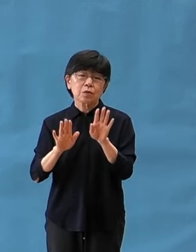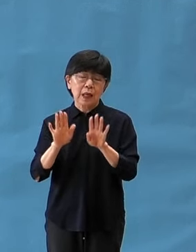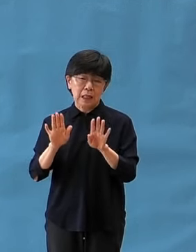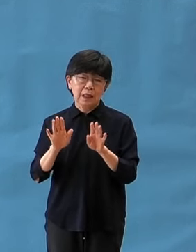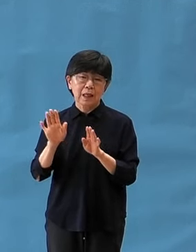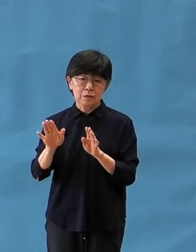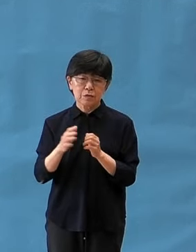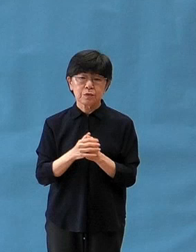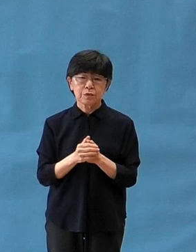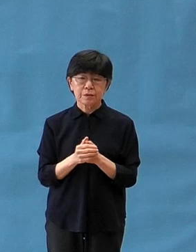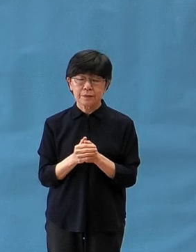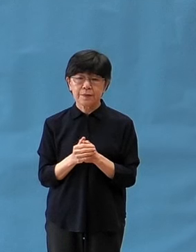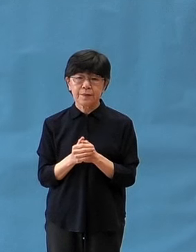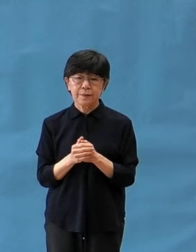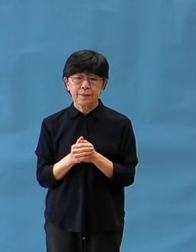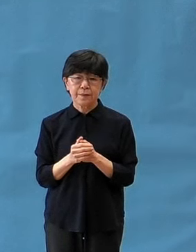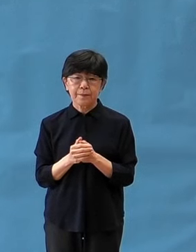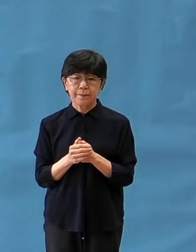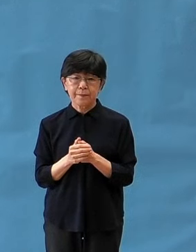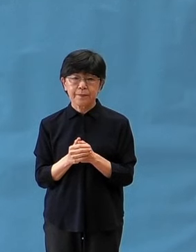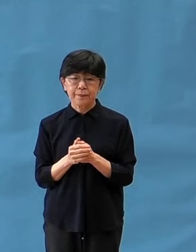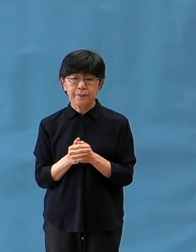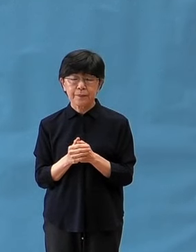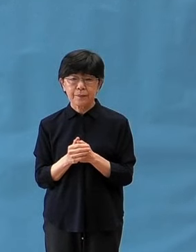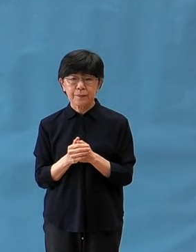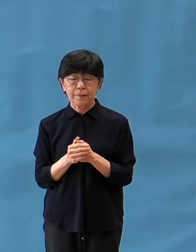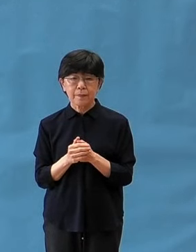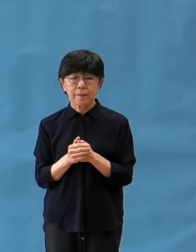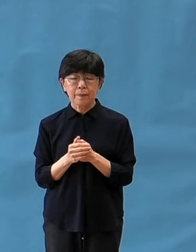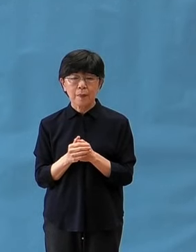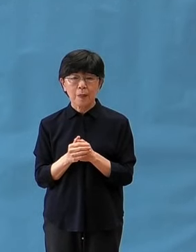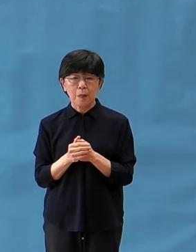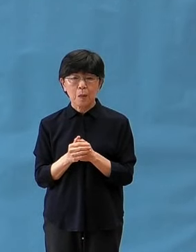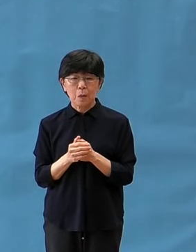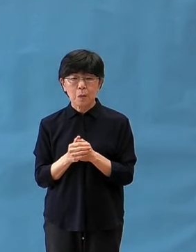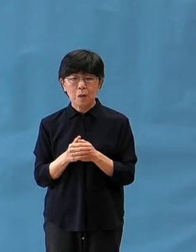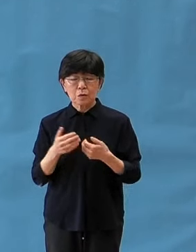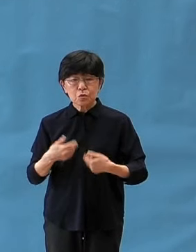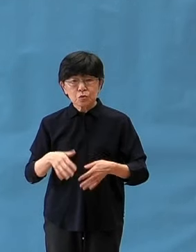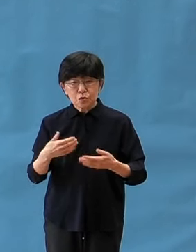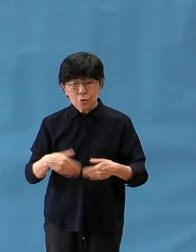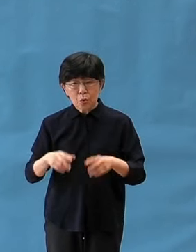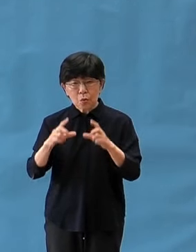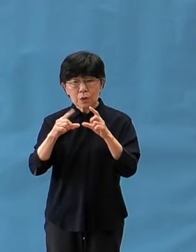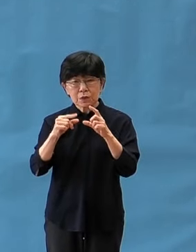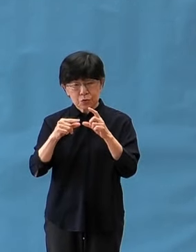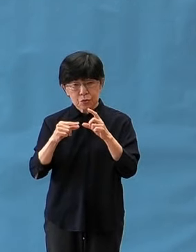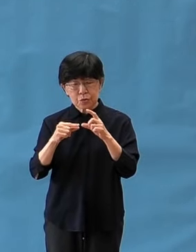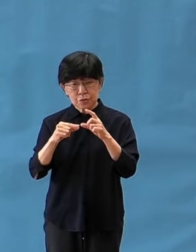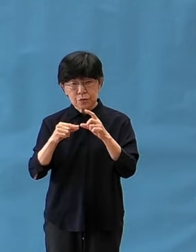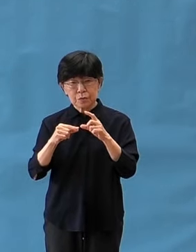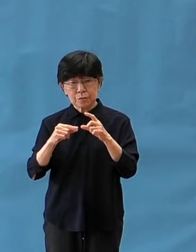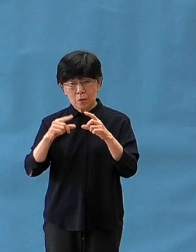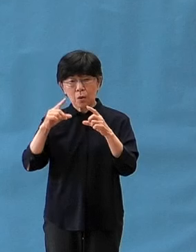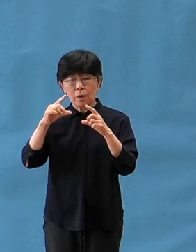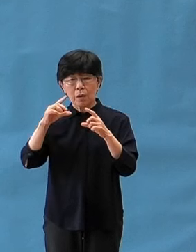そして鶴瓶落としのように出生者数も子どもが生まれる数も減っ